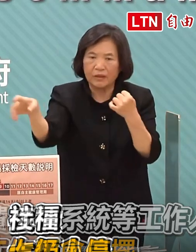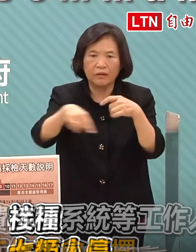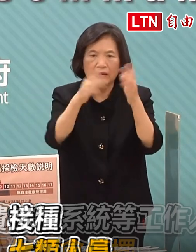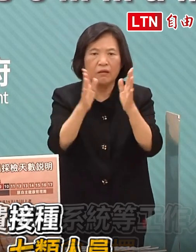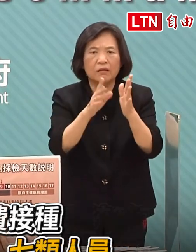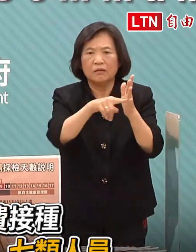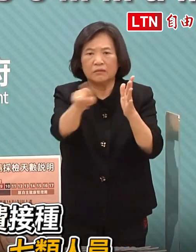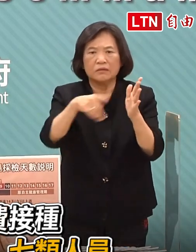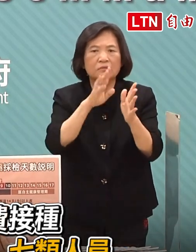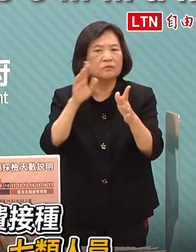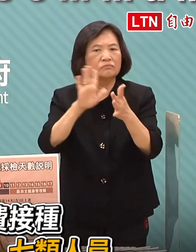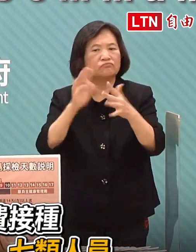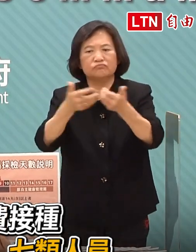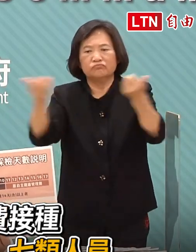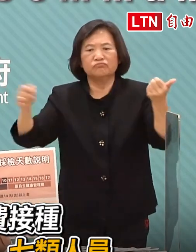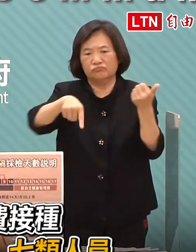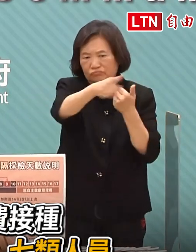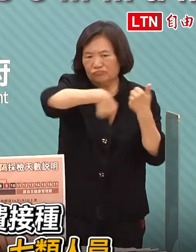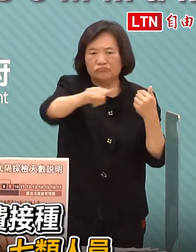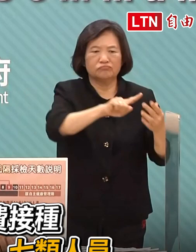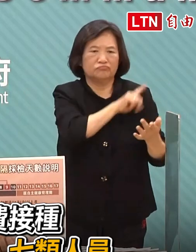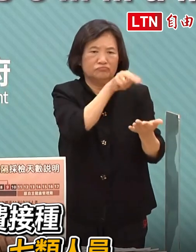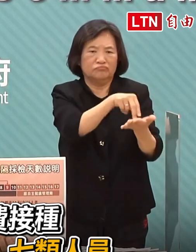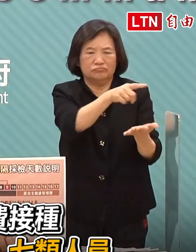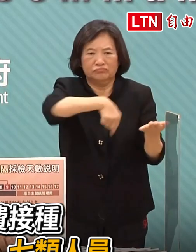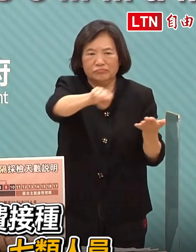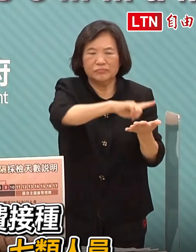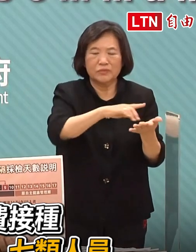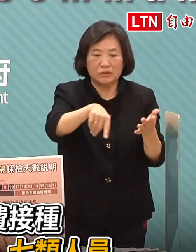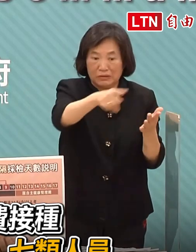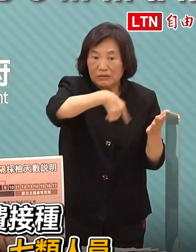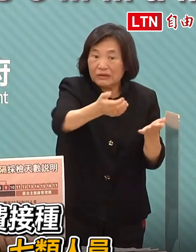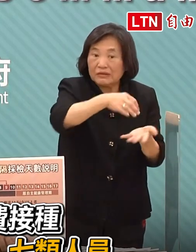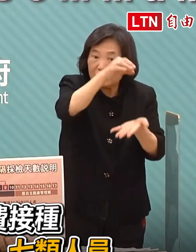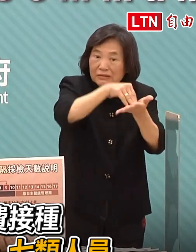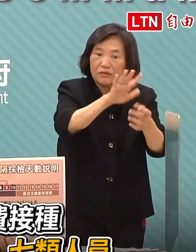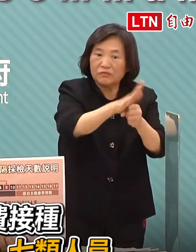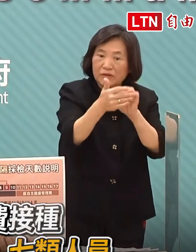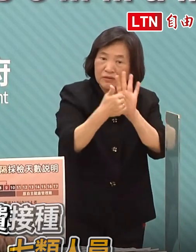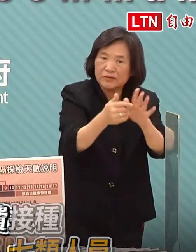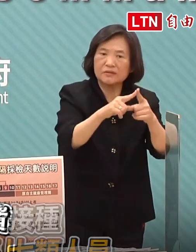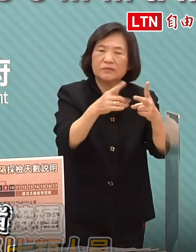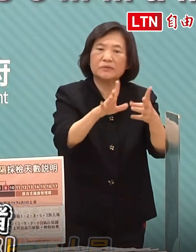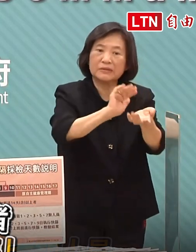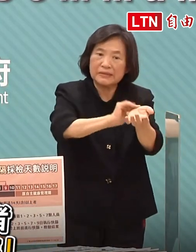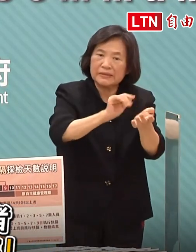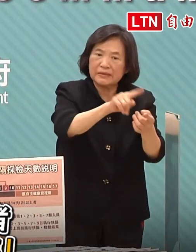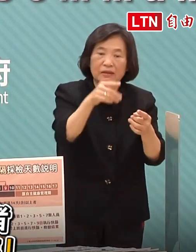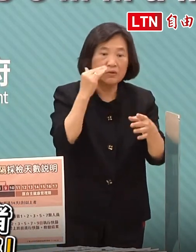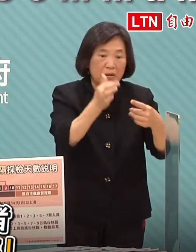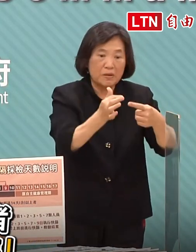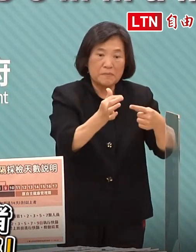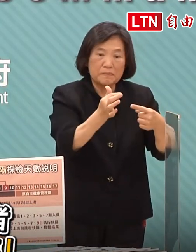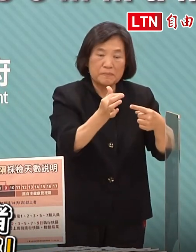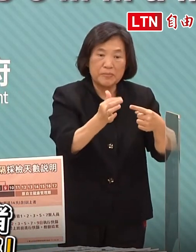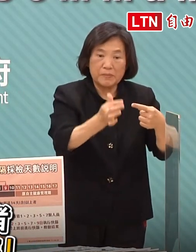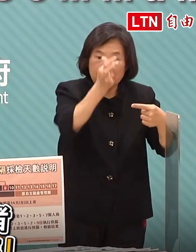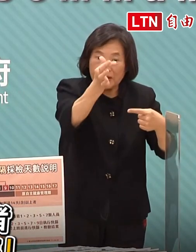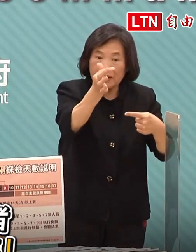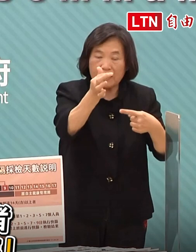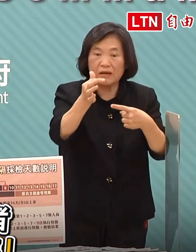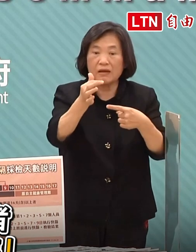所以这个要有特色原则，就是说，凡是跟医疗跟防疫相关的，就算你确诊者旁边要居家